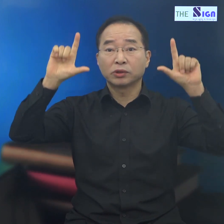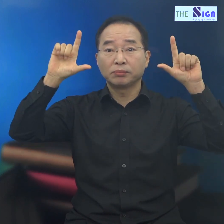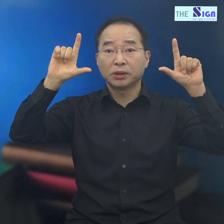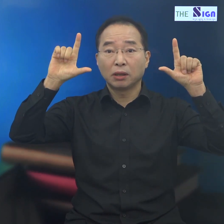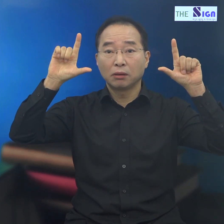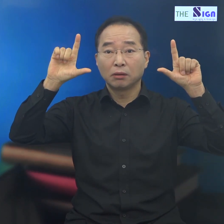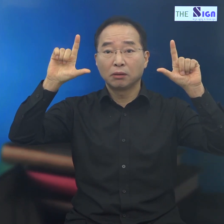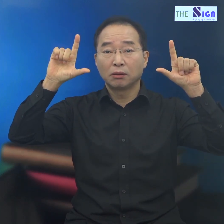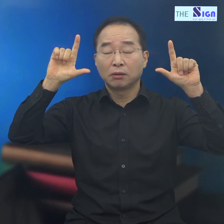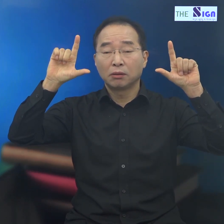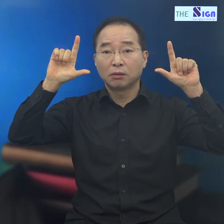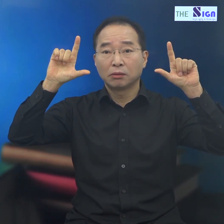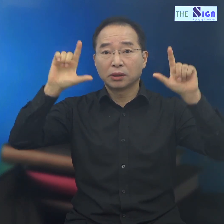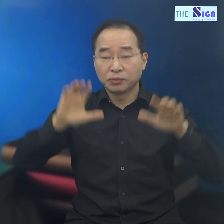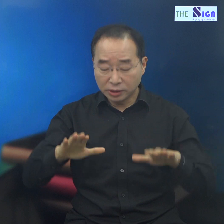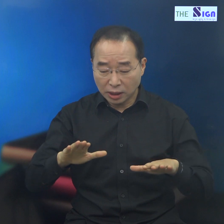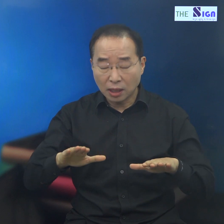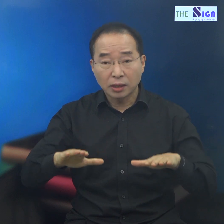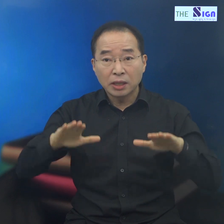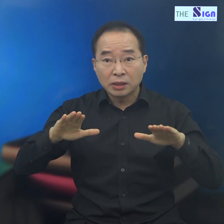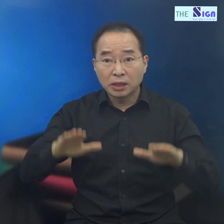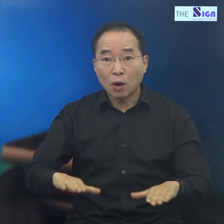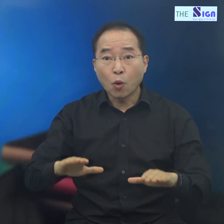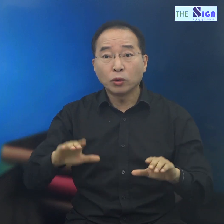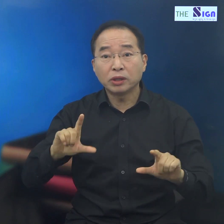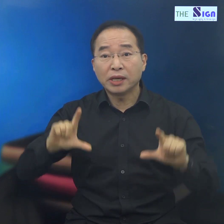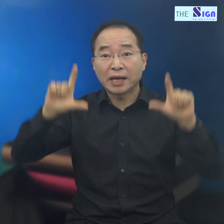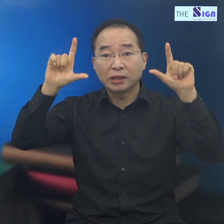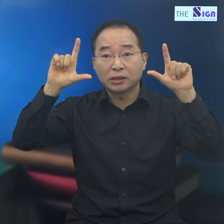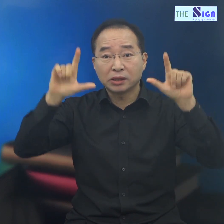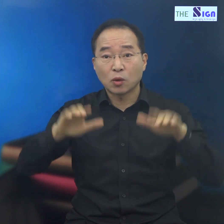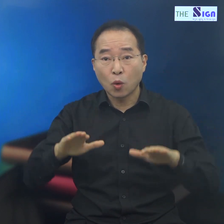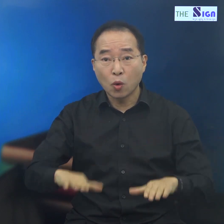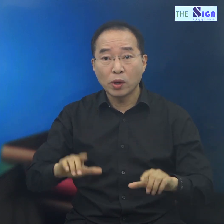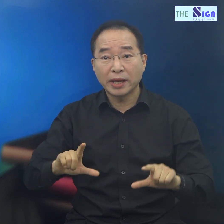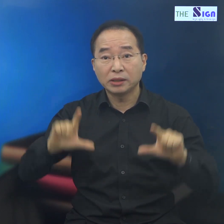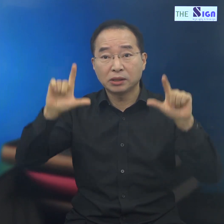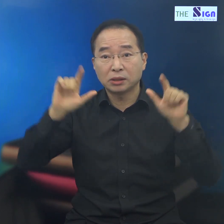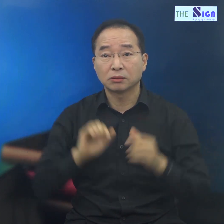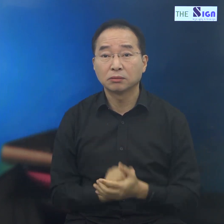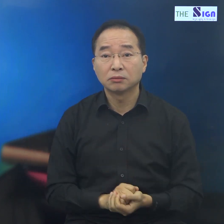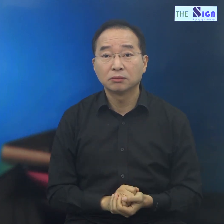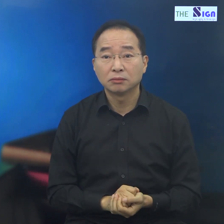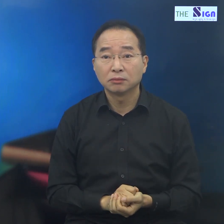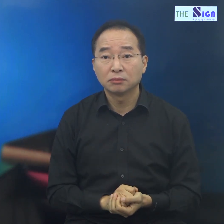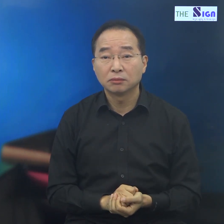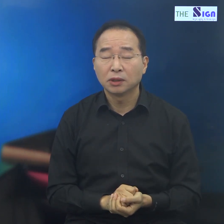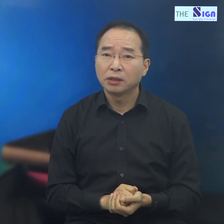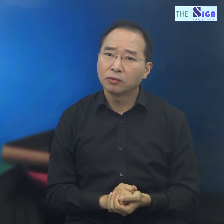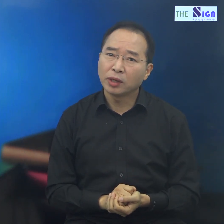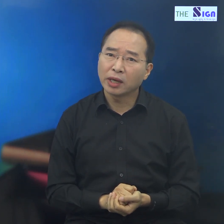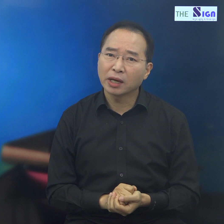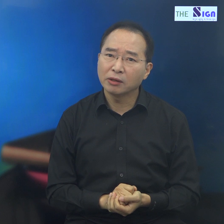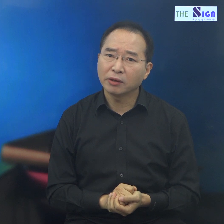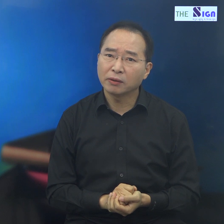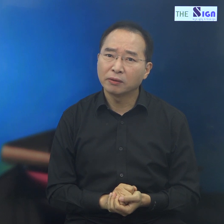씁니다. 자, 문제가 이게 오늘 날인지 올해인지 되게 헷갈려요.